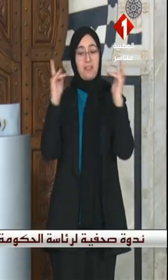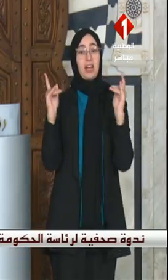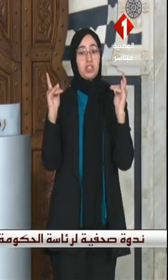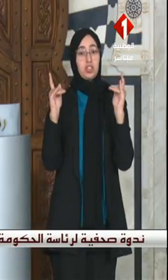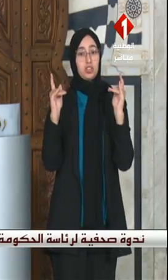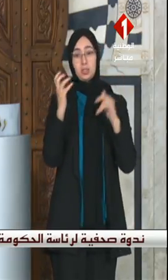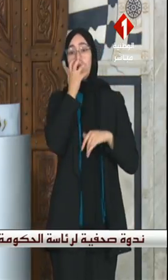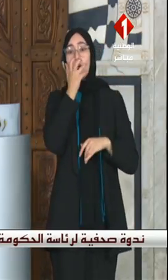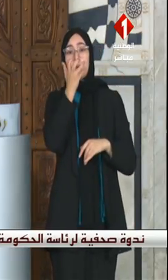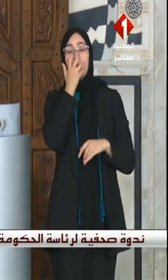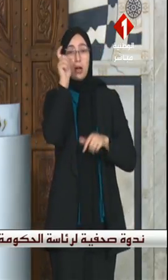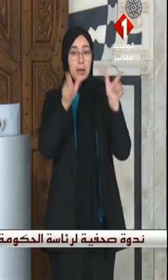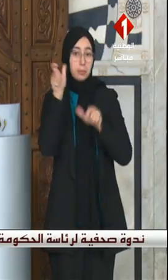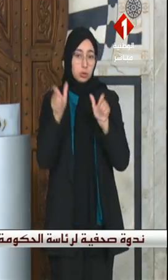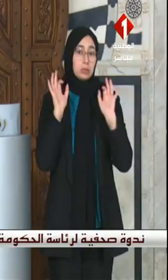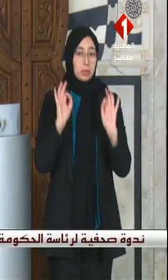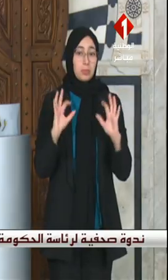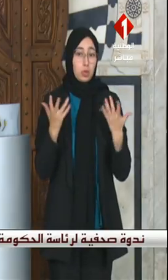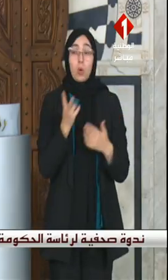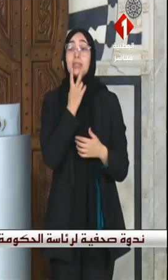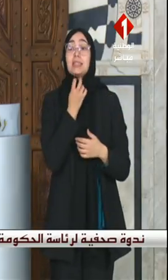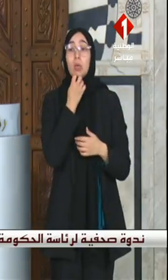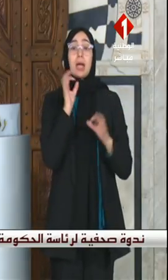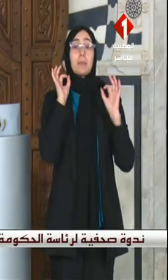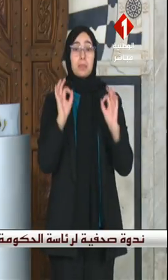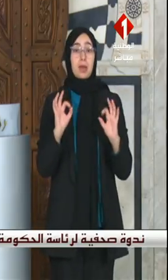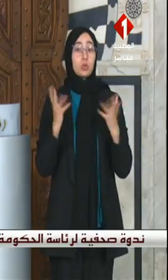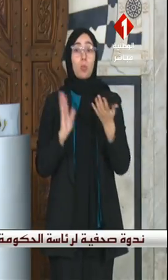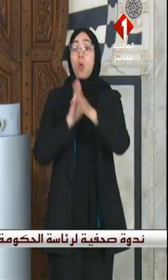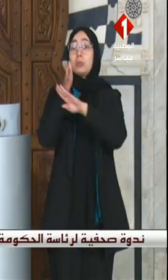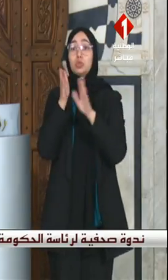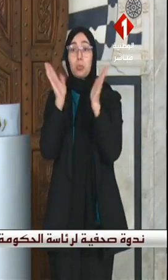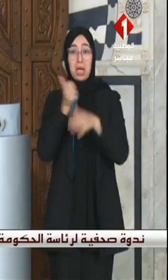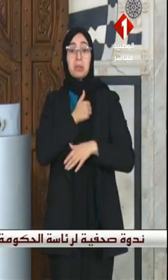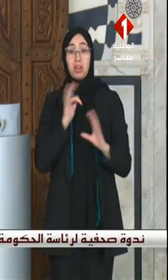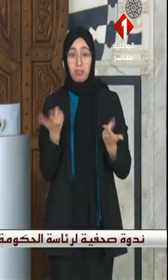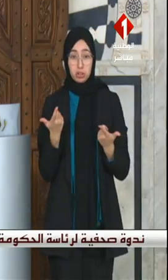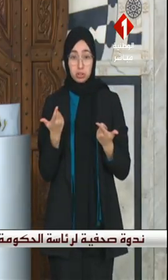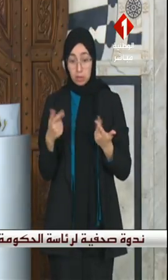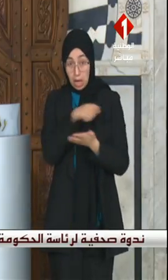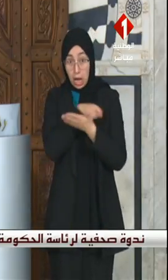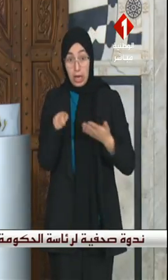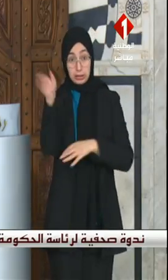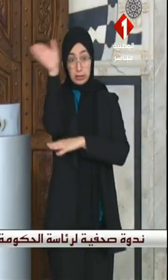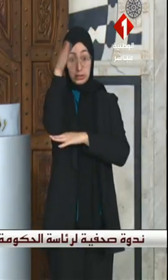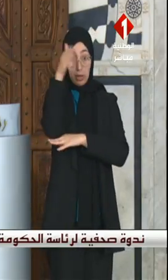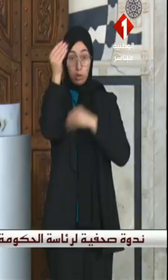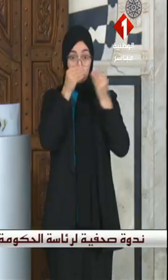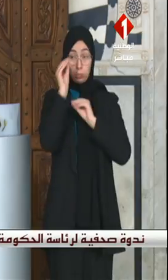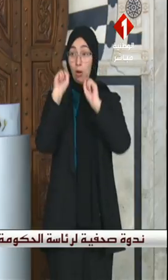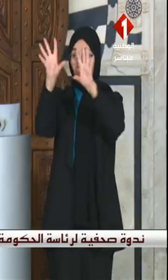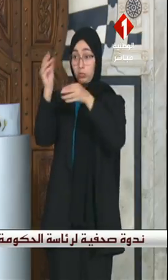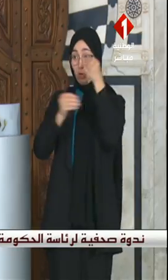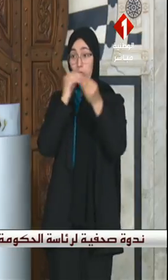أسرة الأنعاش. نحب نعرف مواطن كيفاش معناتها يلتجأ للخواص، هل بالتنسيق مع أنتم اللي تبعثوه